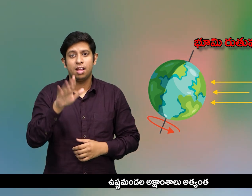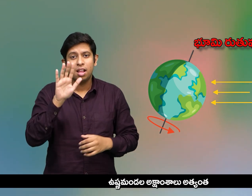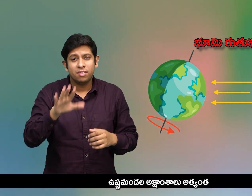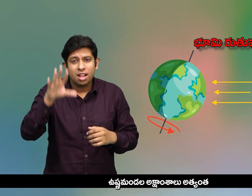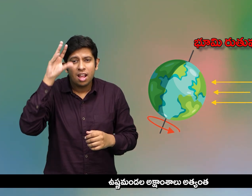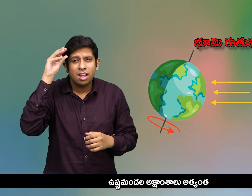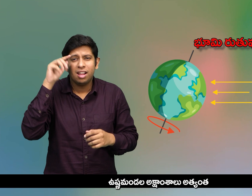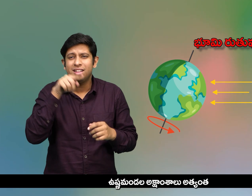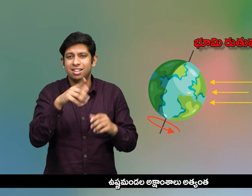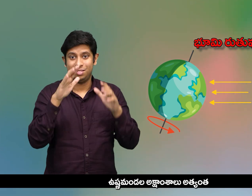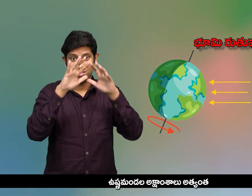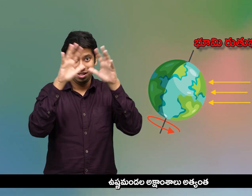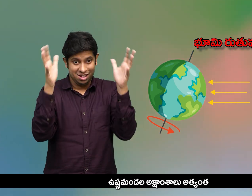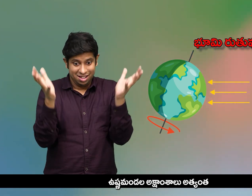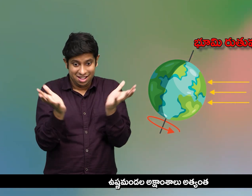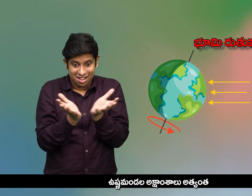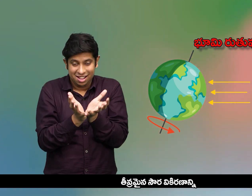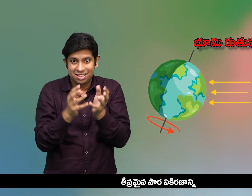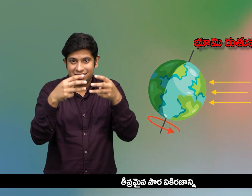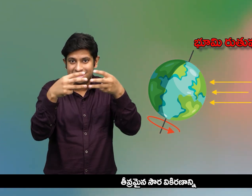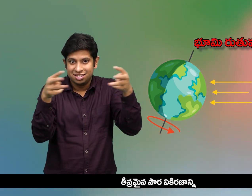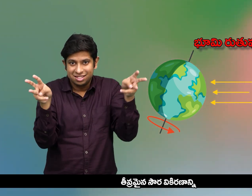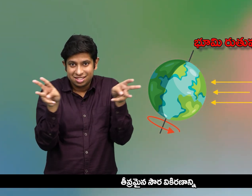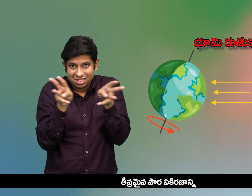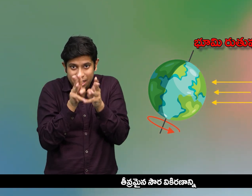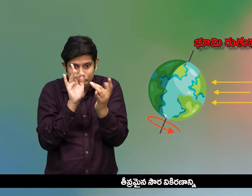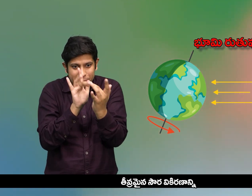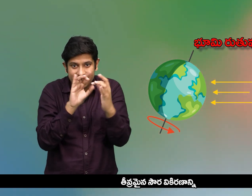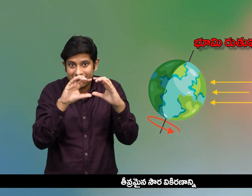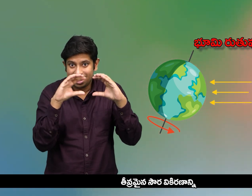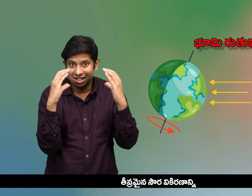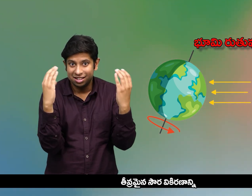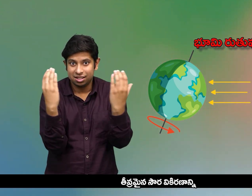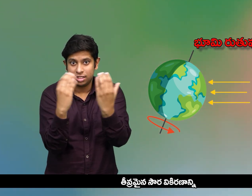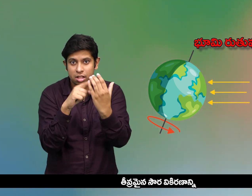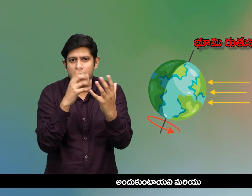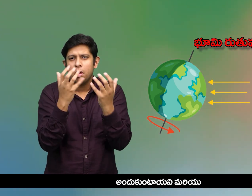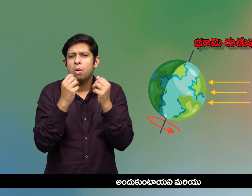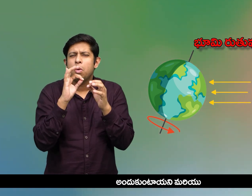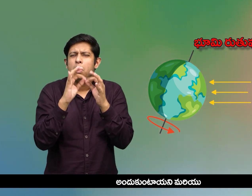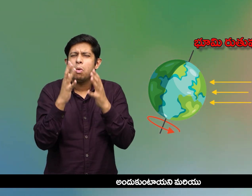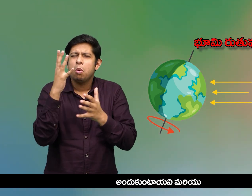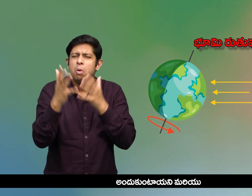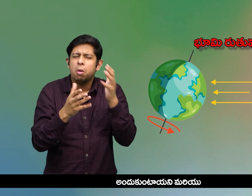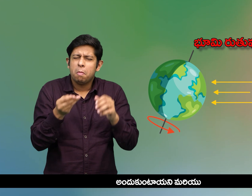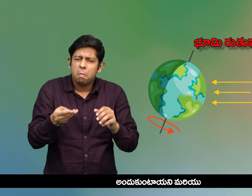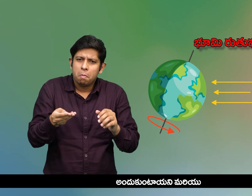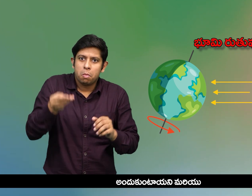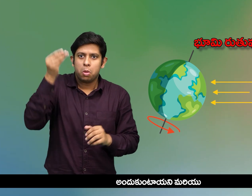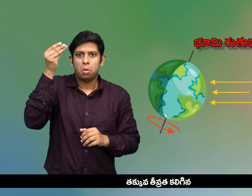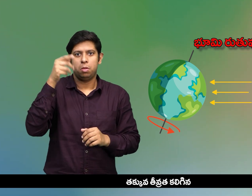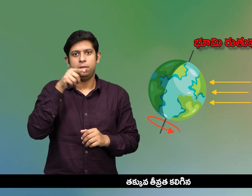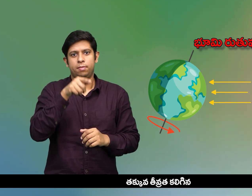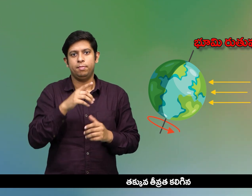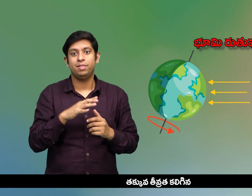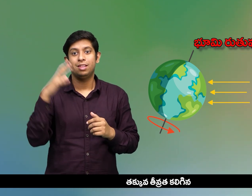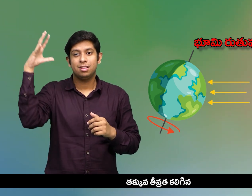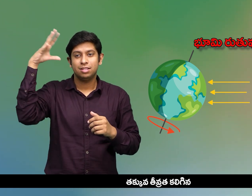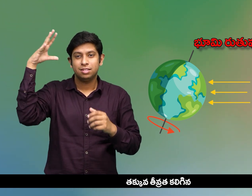ఉష్ణమండల అక్షాంశాలు అత్యంత తీవ్రమైన సౌర వికిరణాన్ని అందుకుంటాయని మరియు తక్కువ తీవ్రత కలిగిన